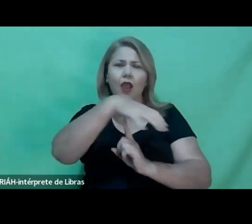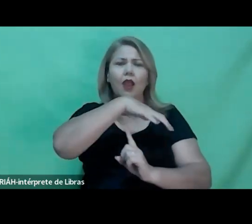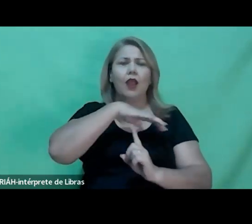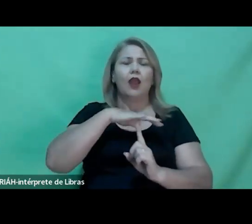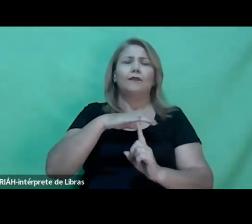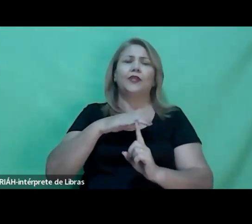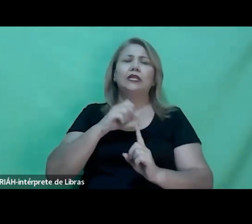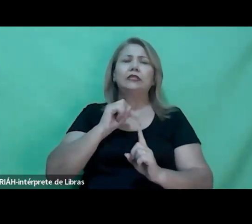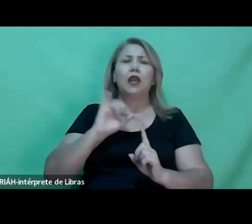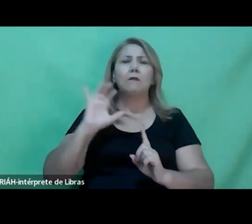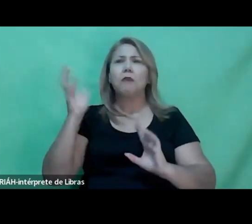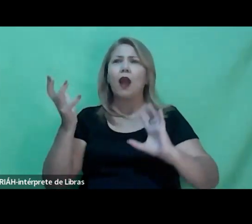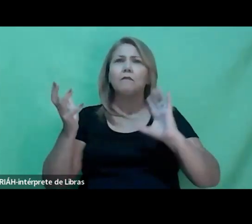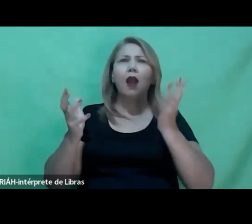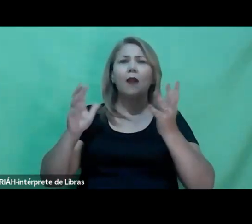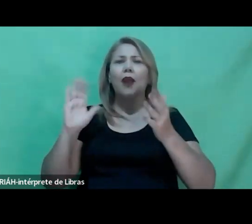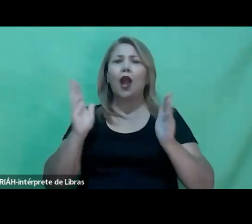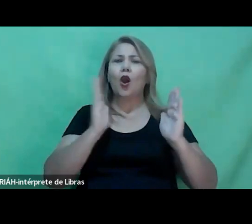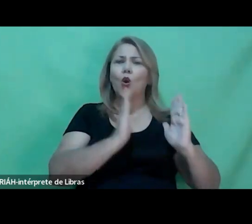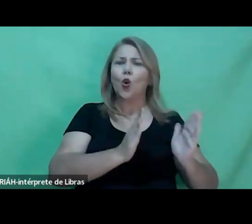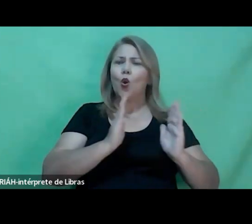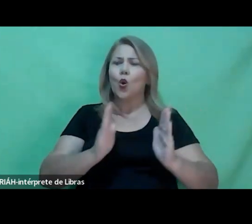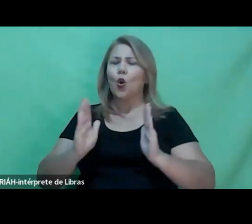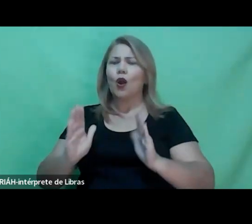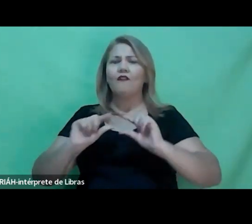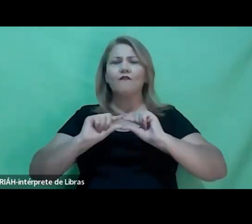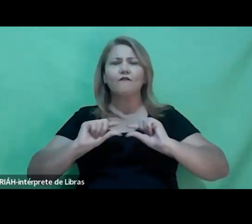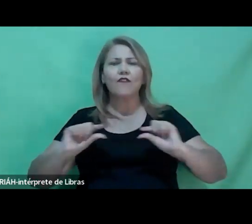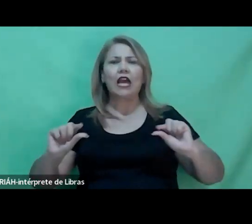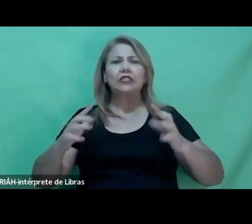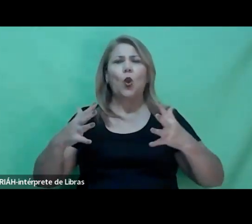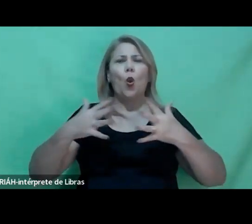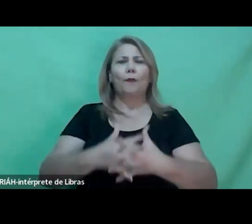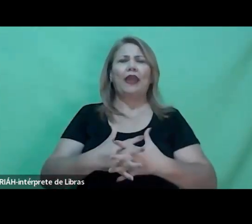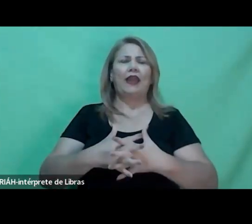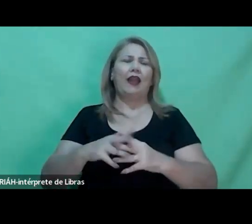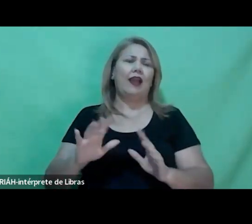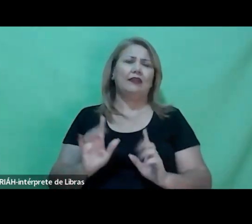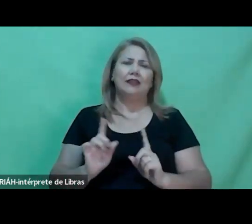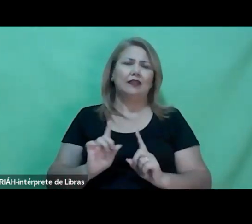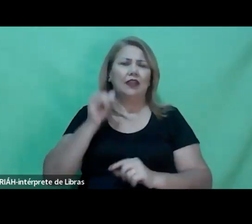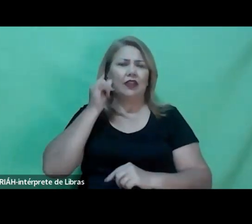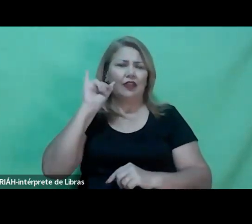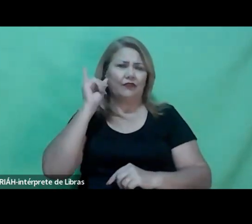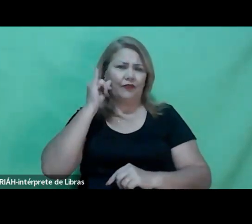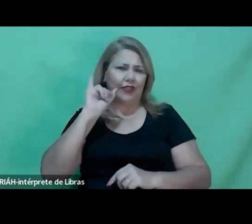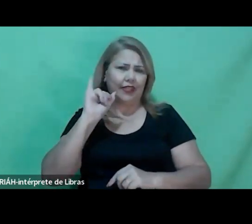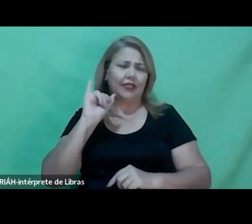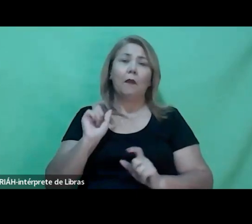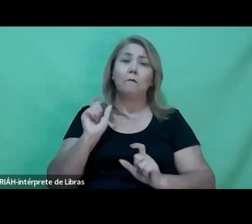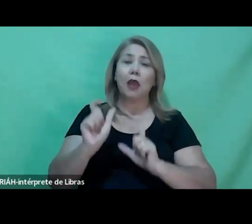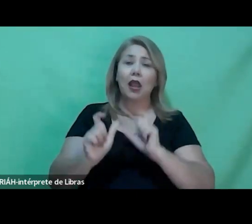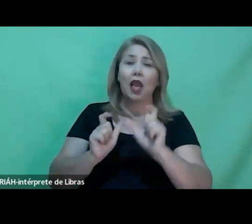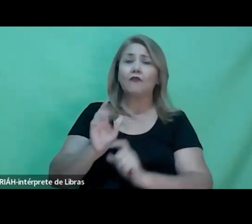eh tratar de utilizar las palabras más adecuadas y conocidas no a veces nos adornamos en el en el en el